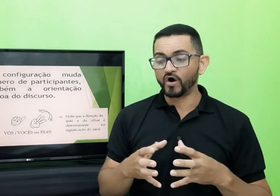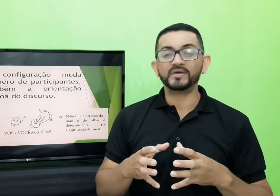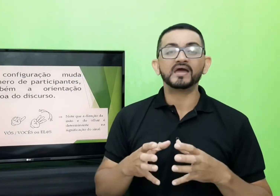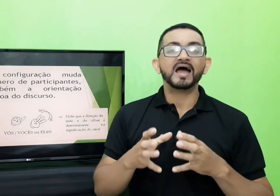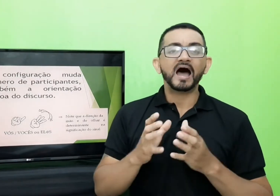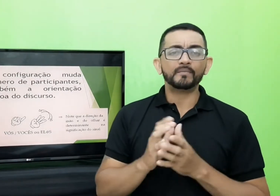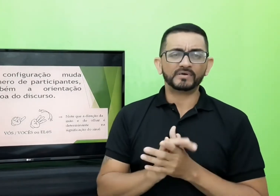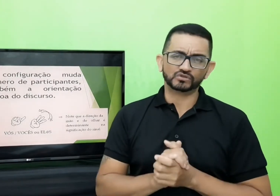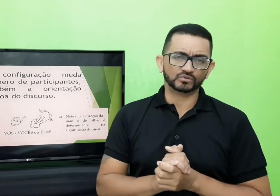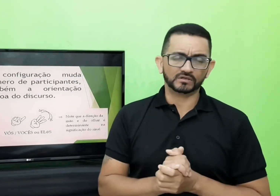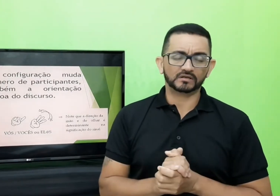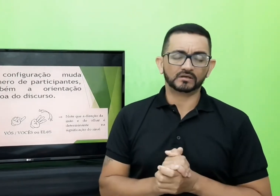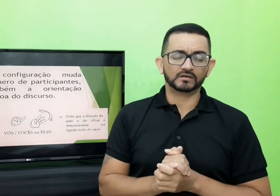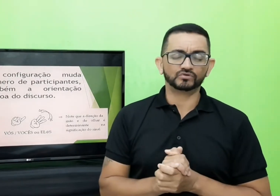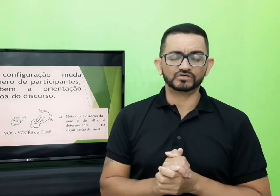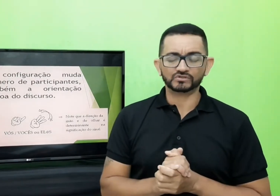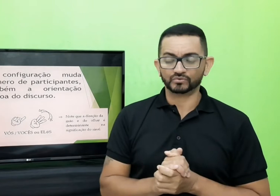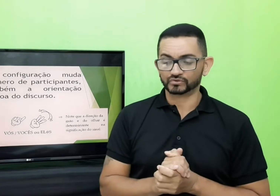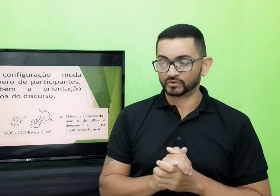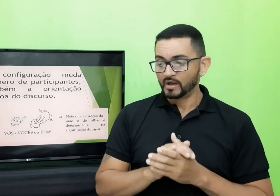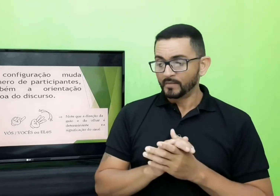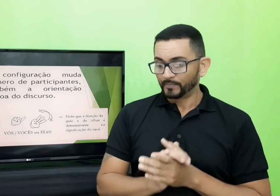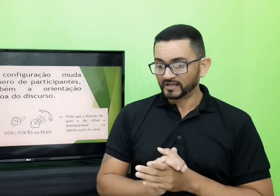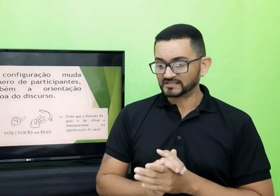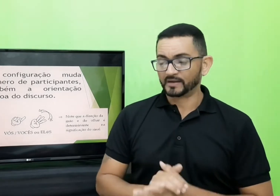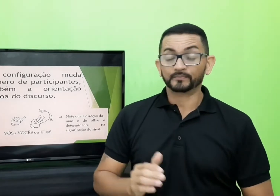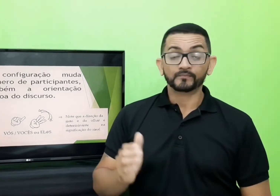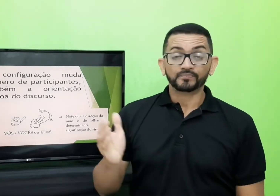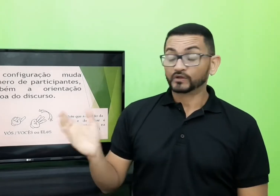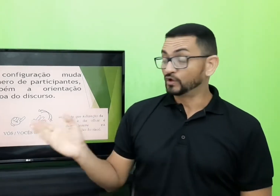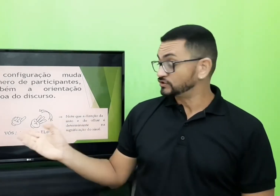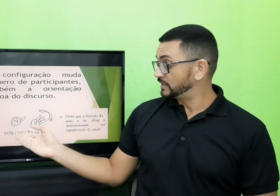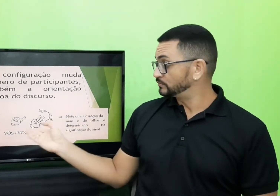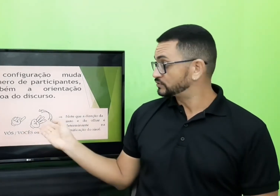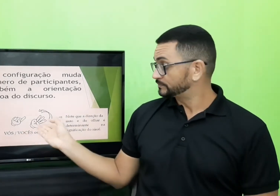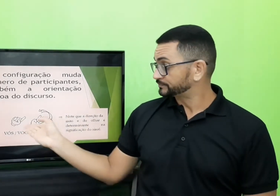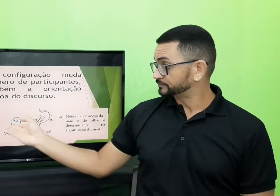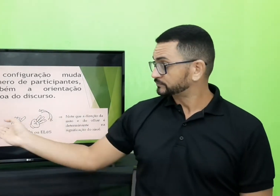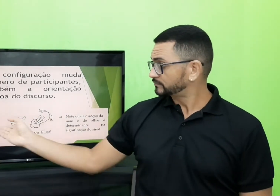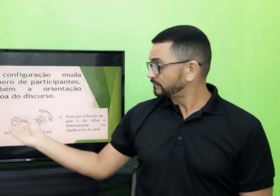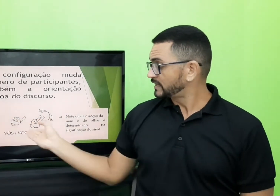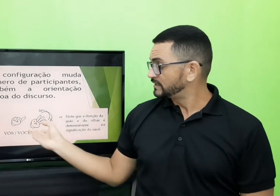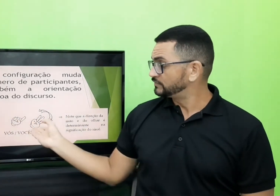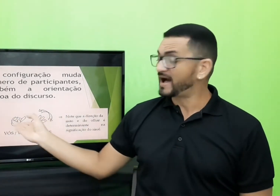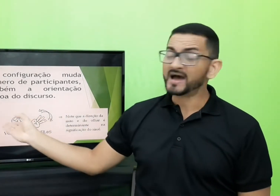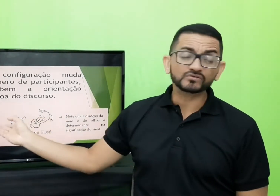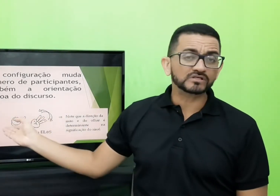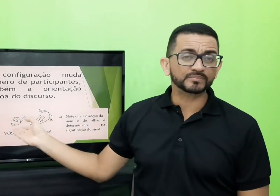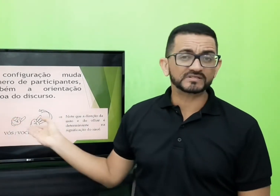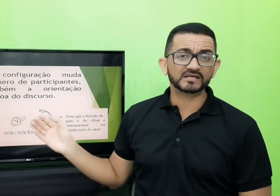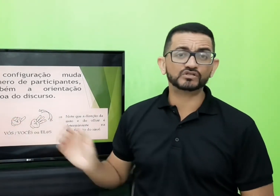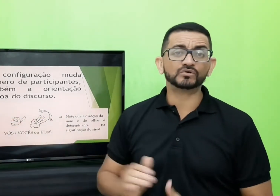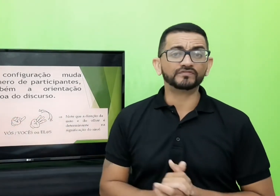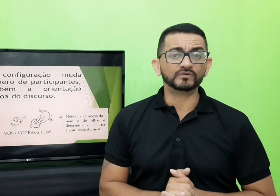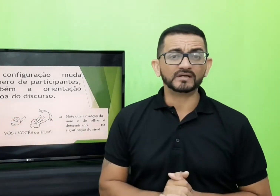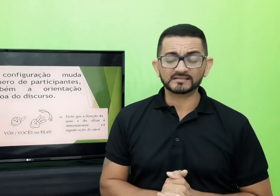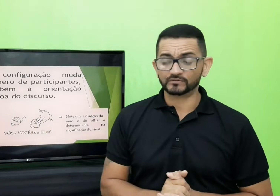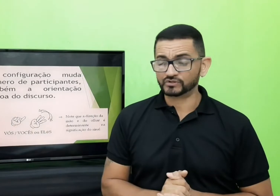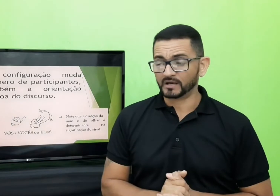conforme a pessoa do discurso. Por exemplo, nós temos vários tipos aqui de configuração de